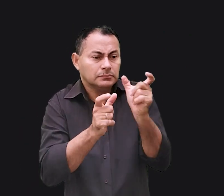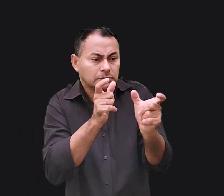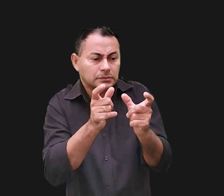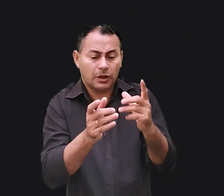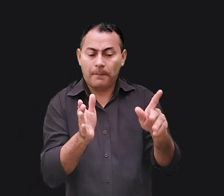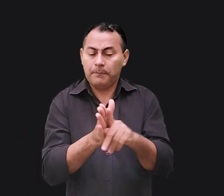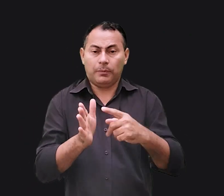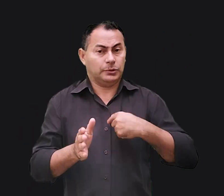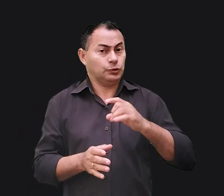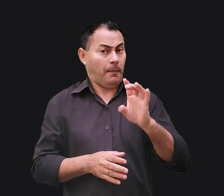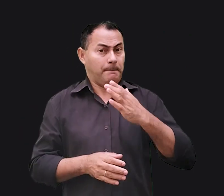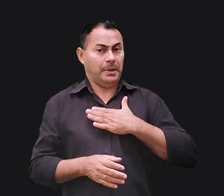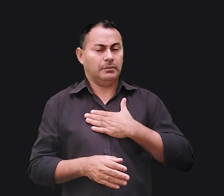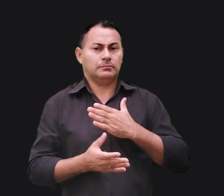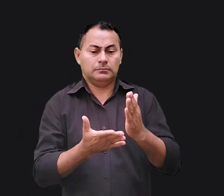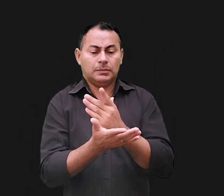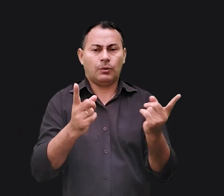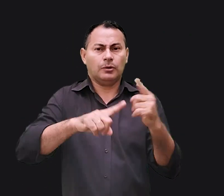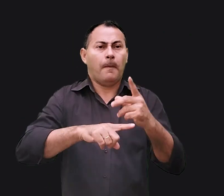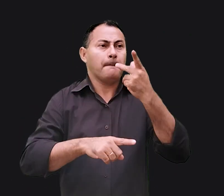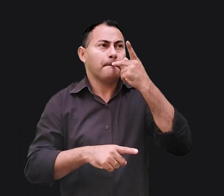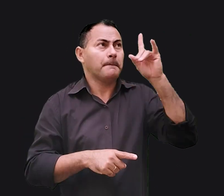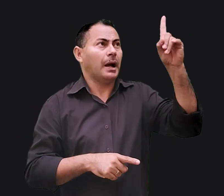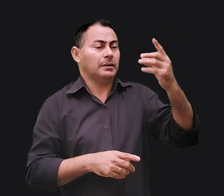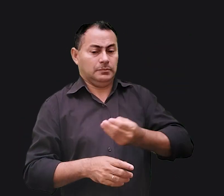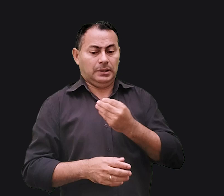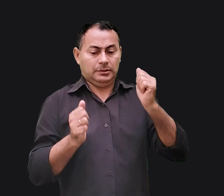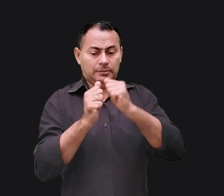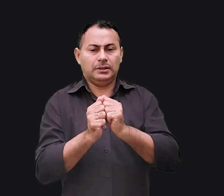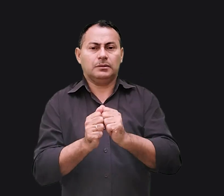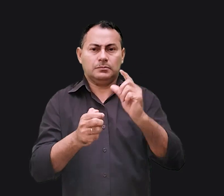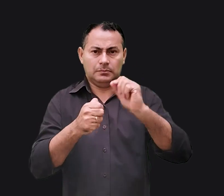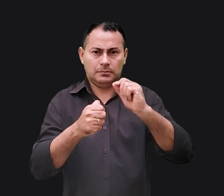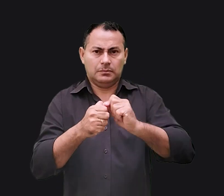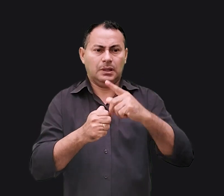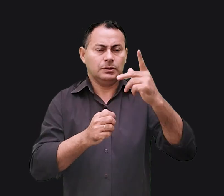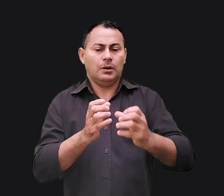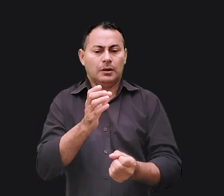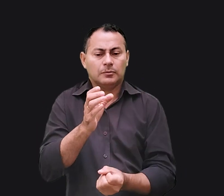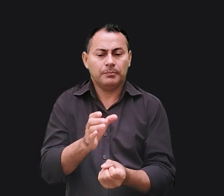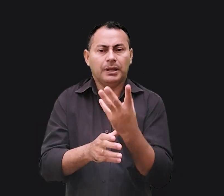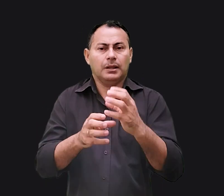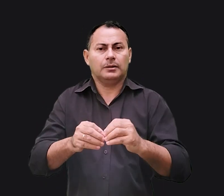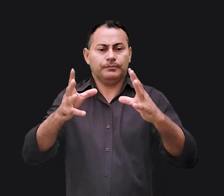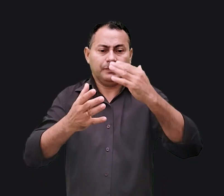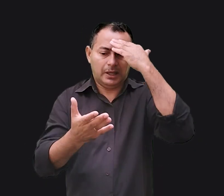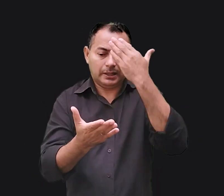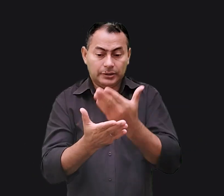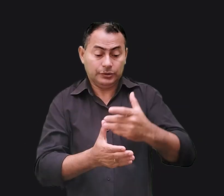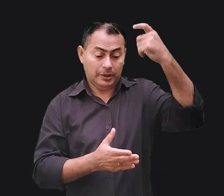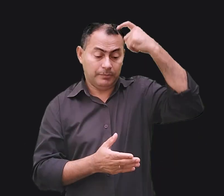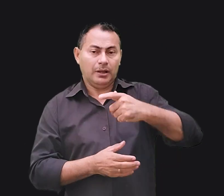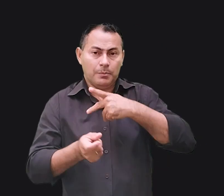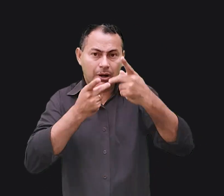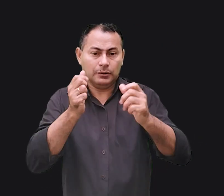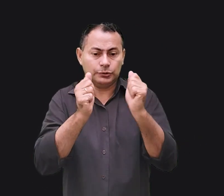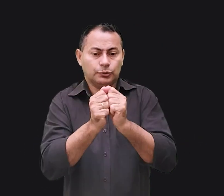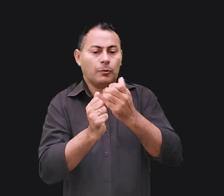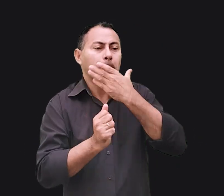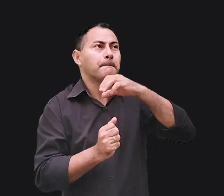apenas minhas. Ao contrário, o Pai que vive em mim está realizando a sua obra. Creiam em mim quando digo que estou no Pai e que